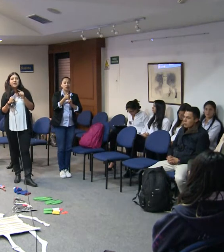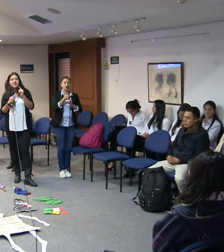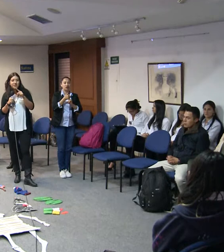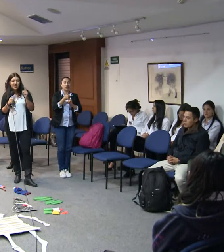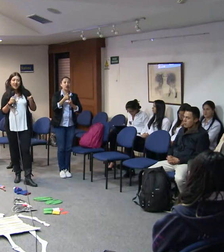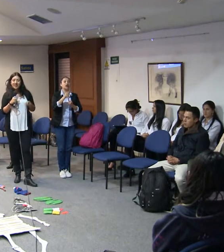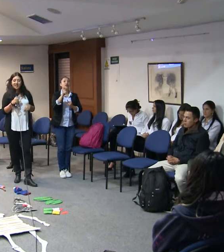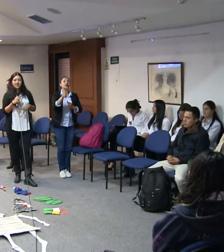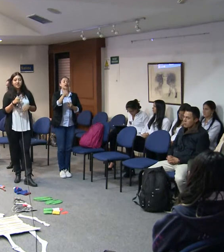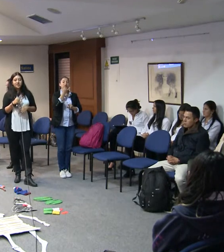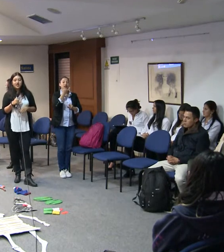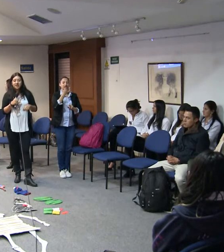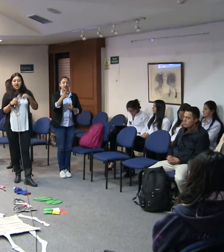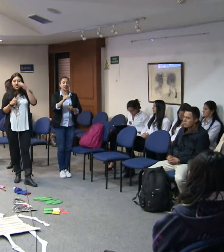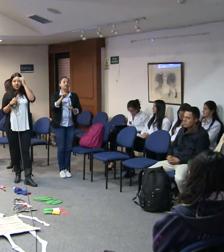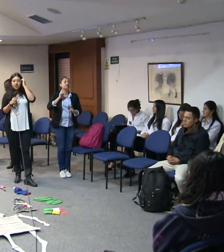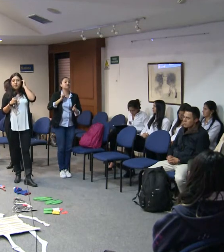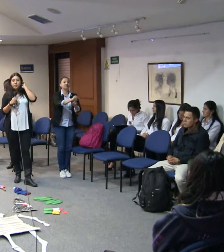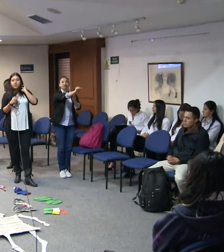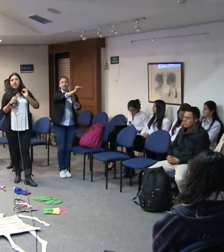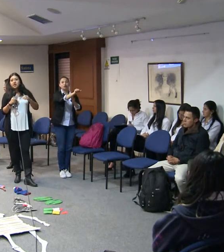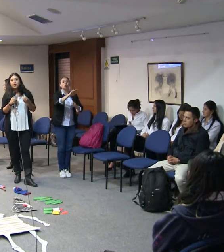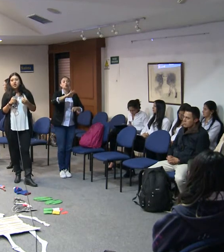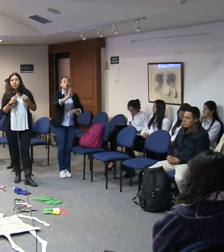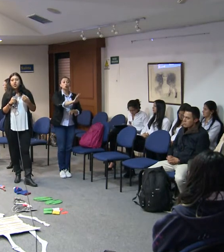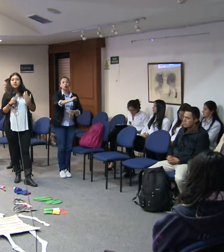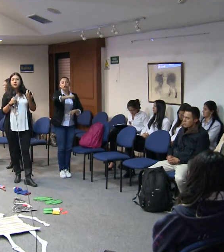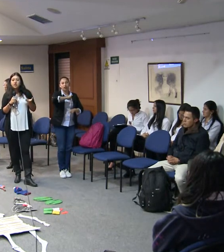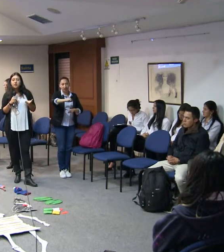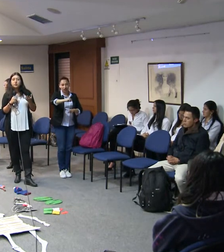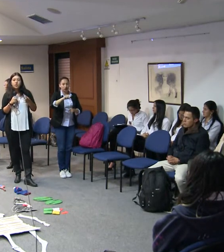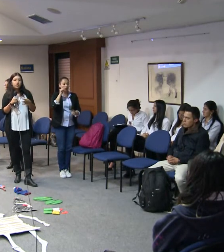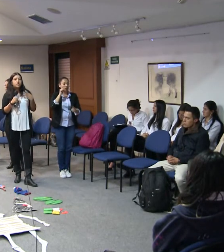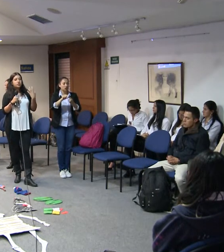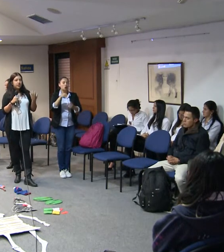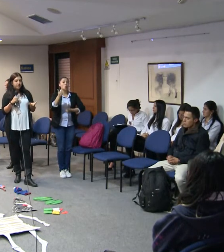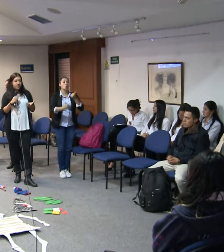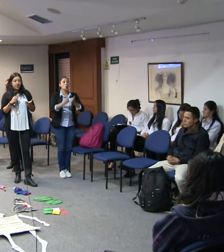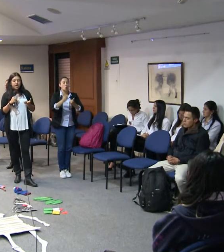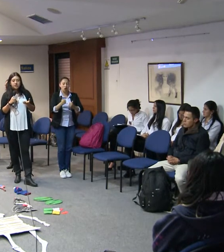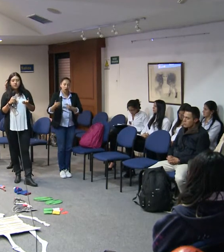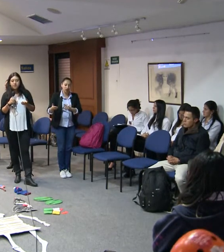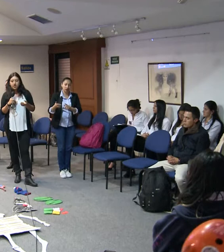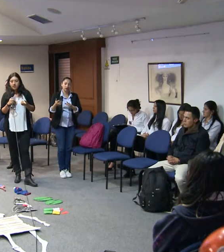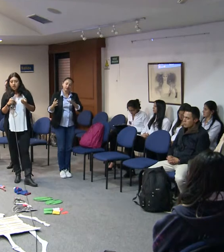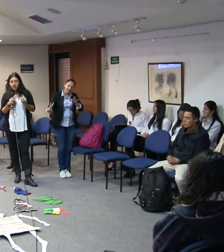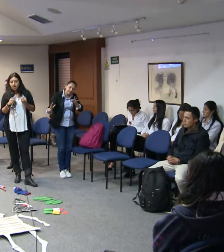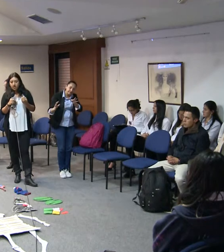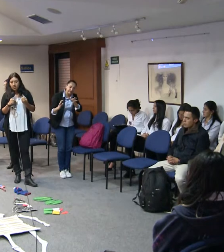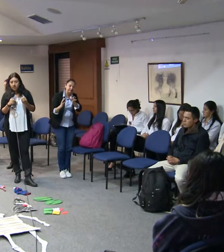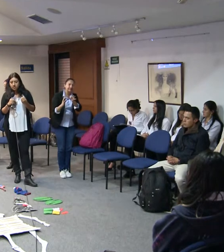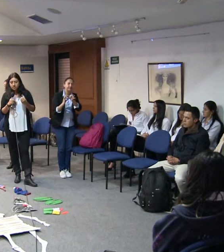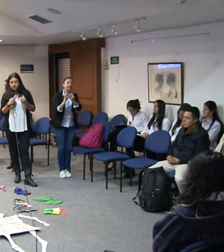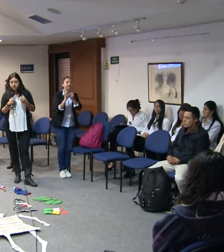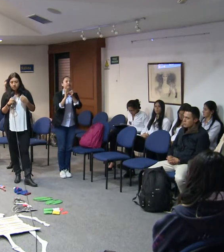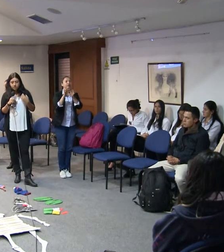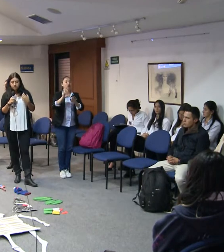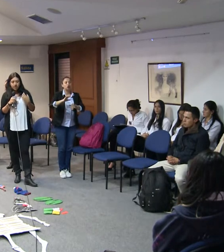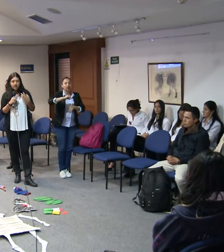de establecimiento de derechos, donde pretenden como restablecer los vínculos con las familias y